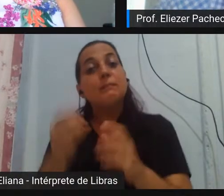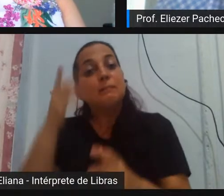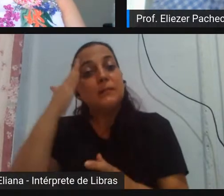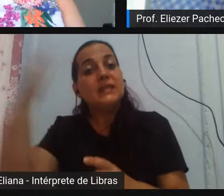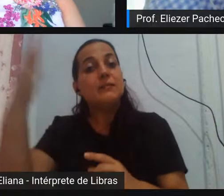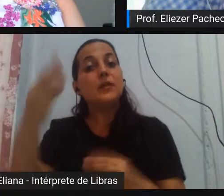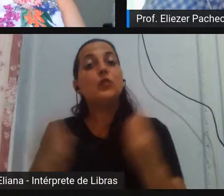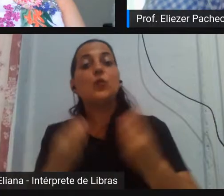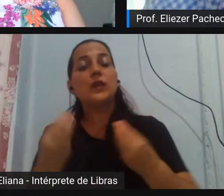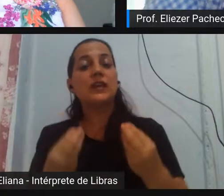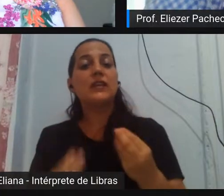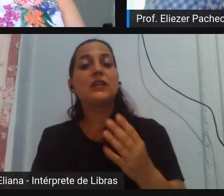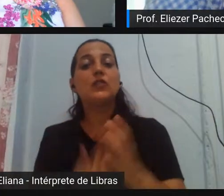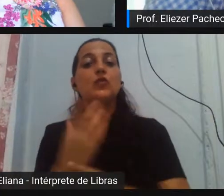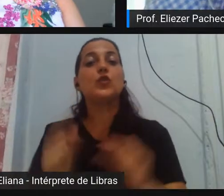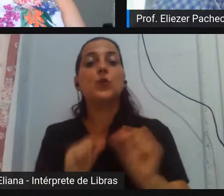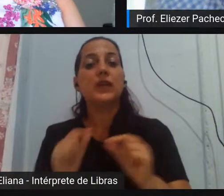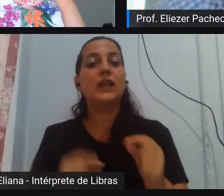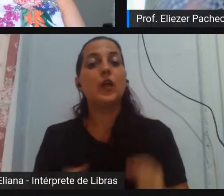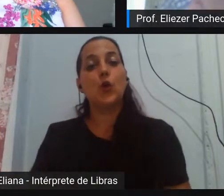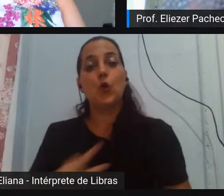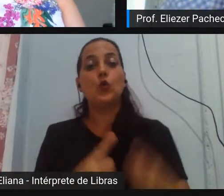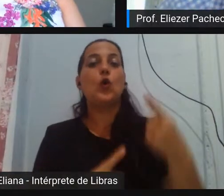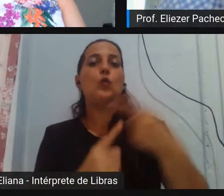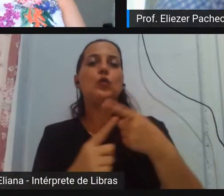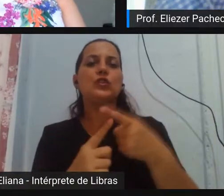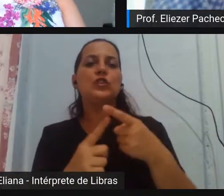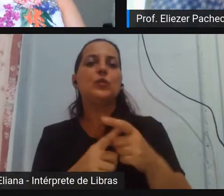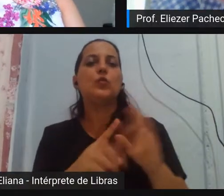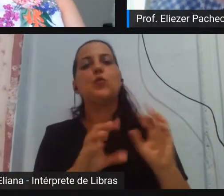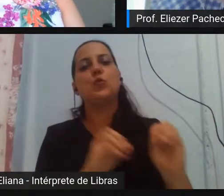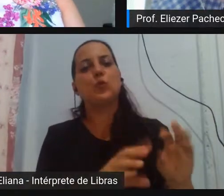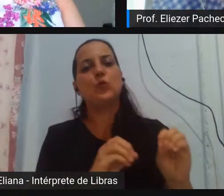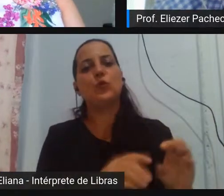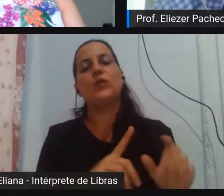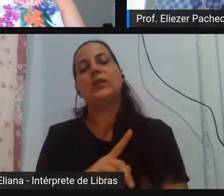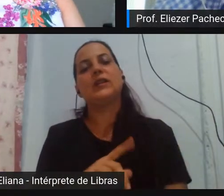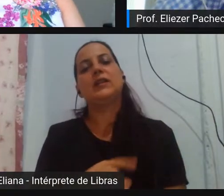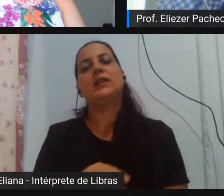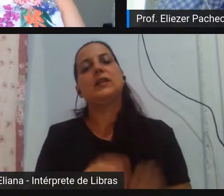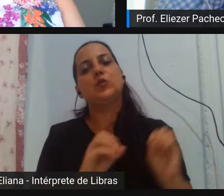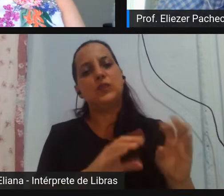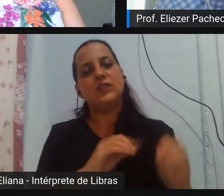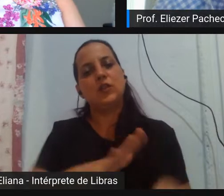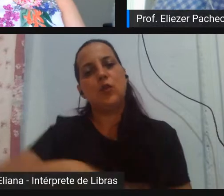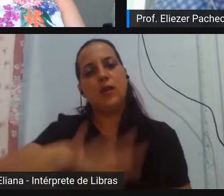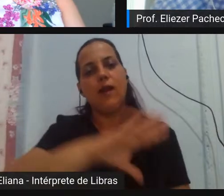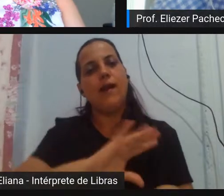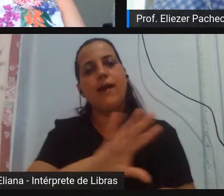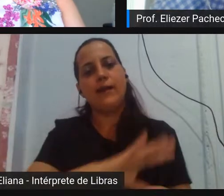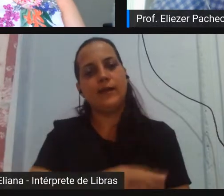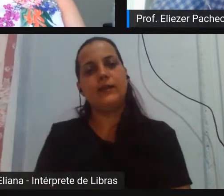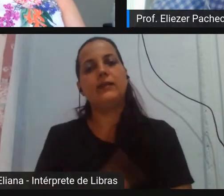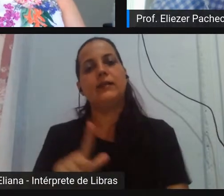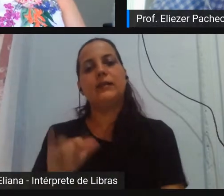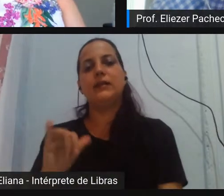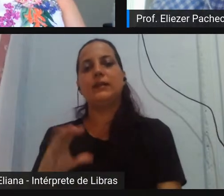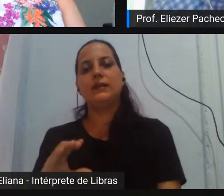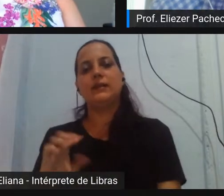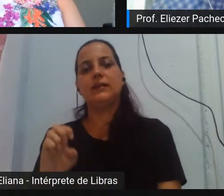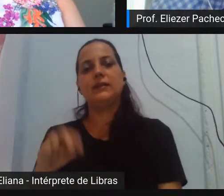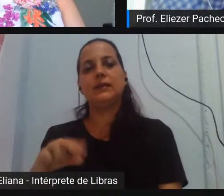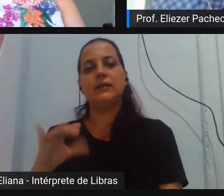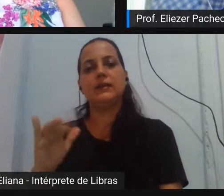de um novo tipo de licenciatura. Porque uma coisa que caracteriza a licenciatura das universidades